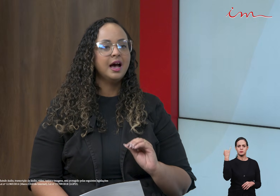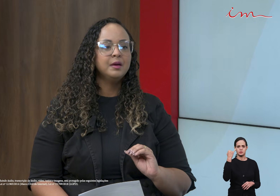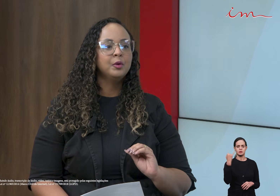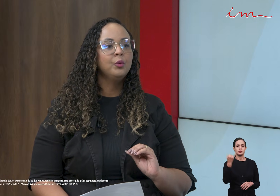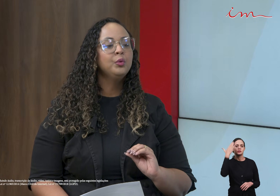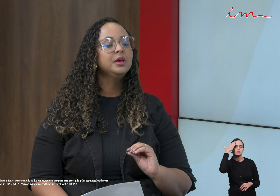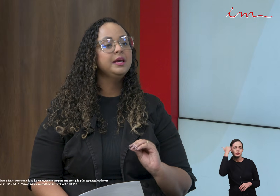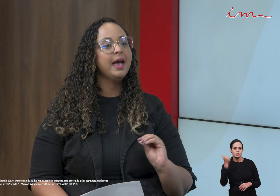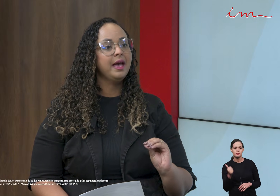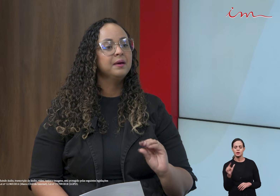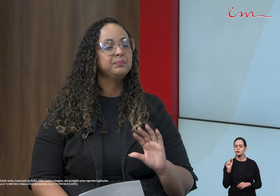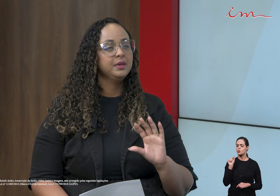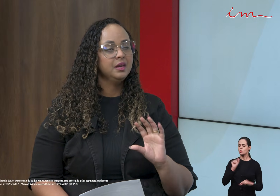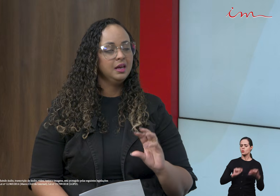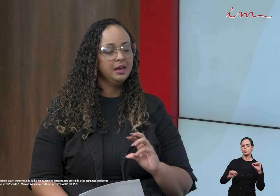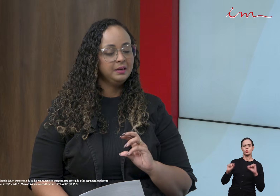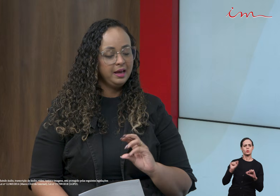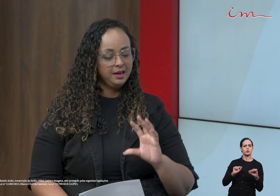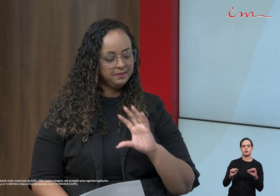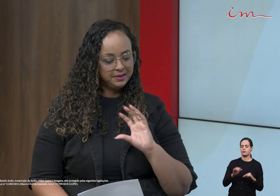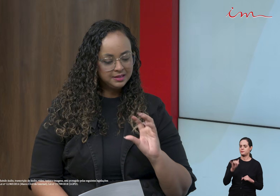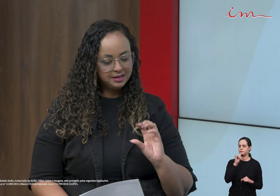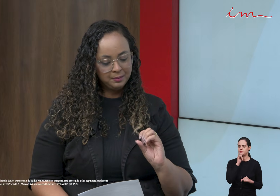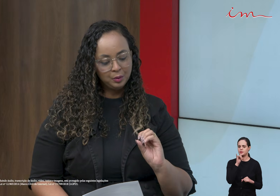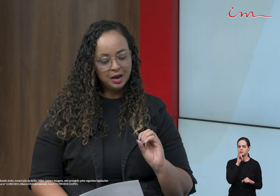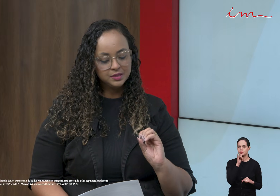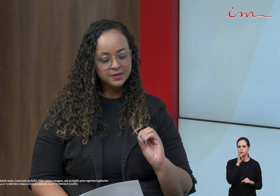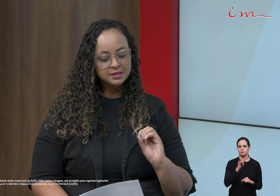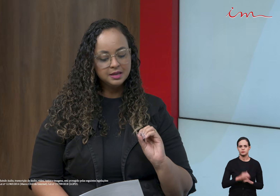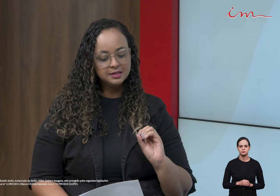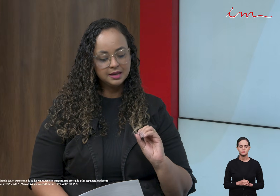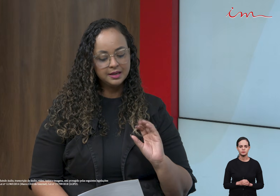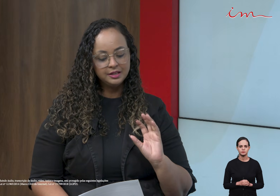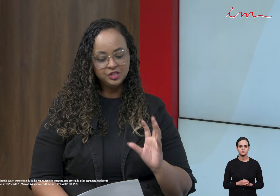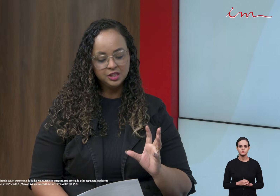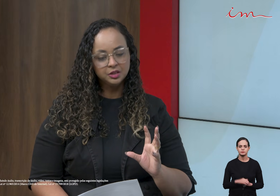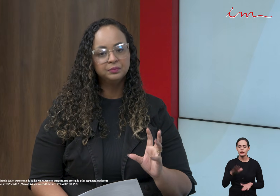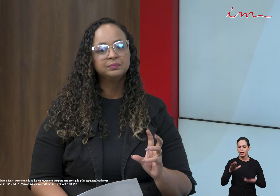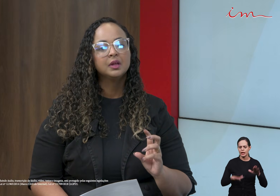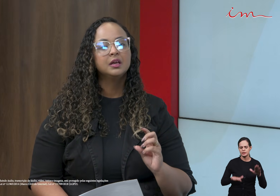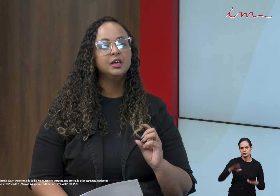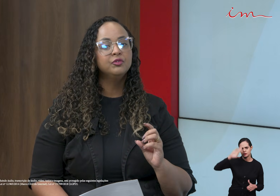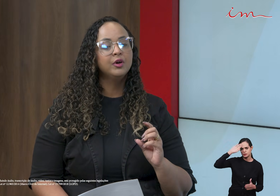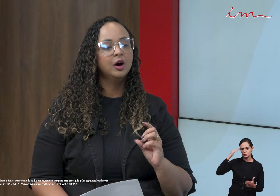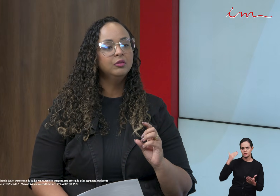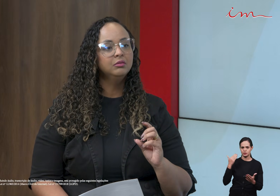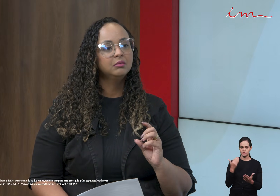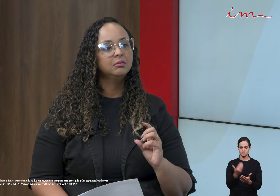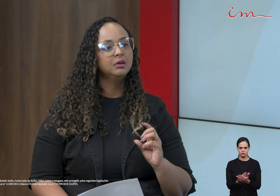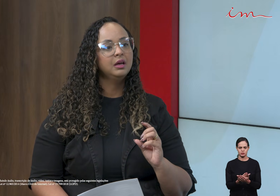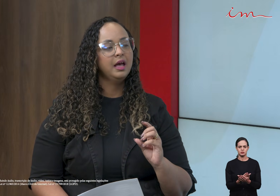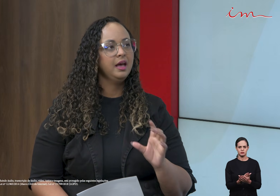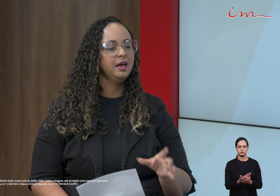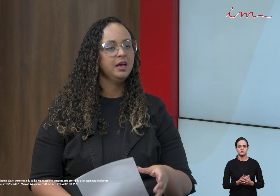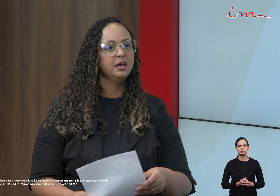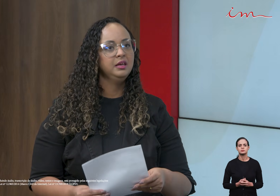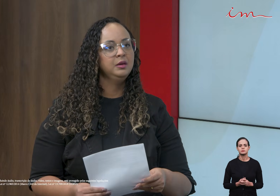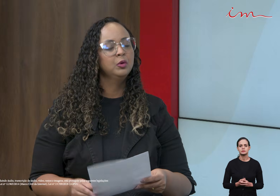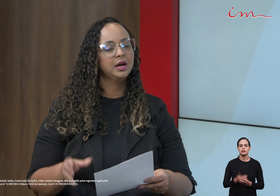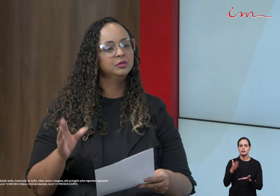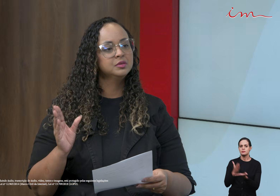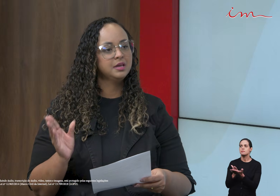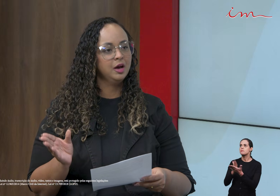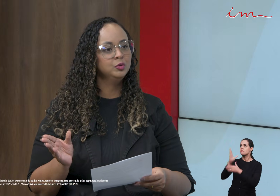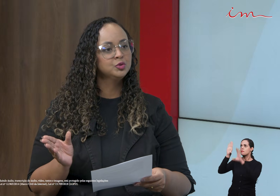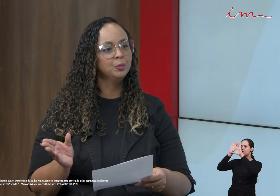eles saibam o que é. Exemplo, às vezes eles acreditam que vão